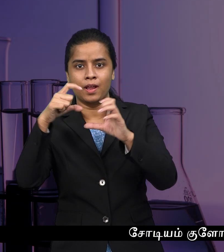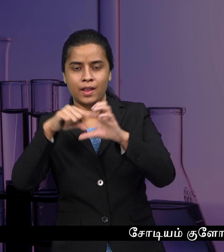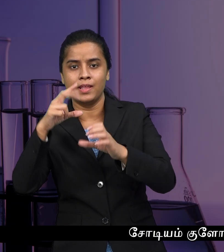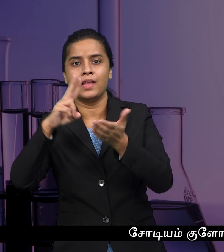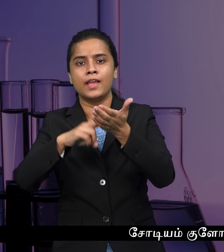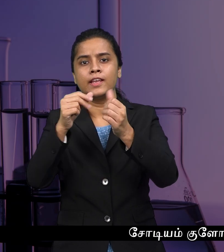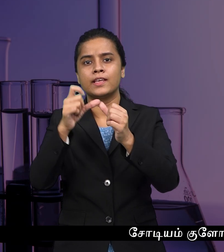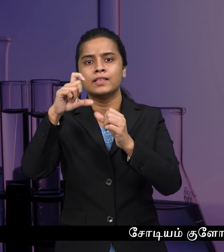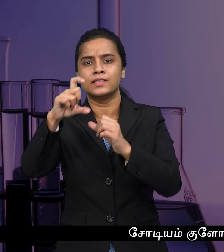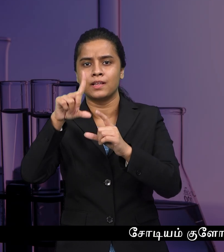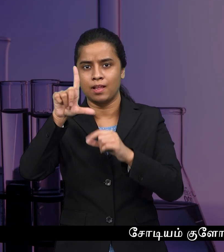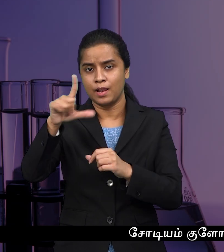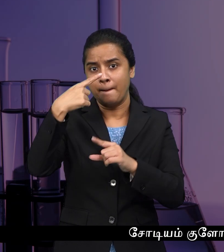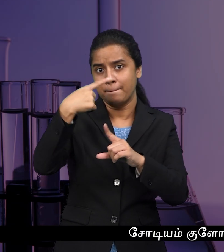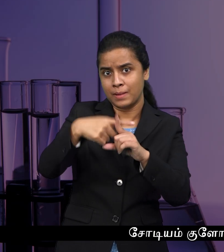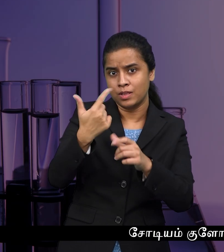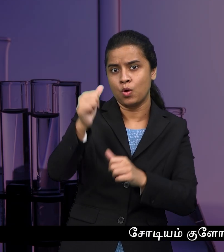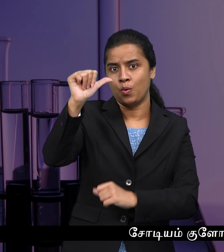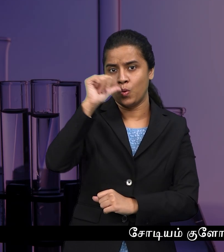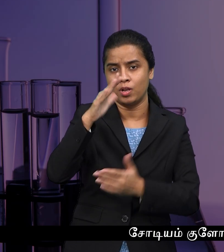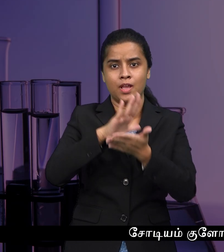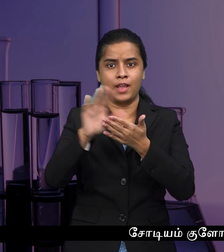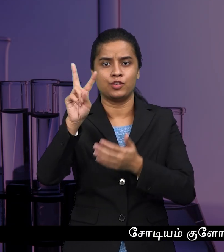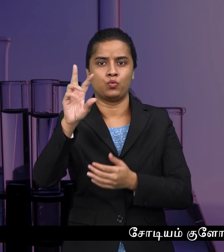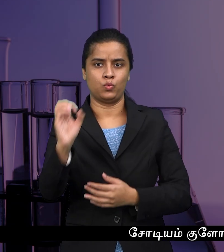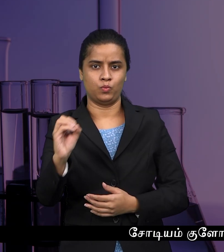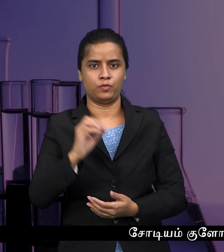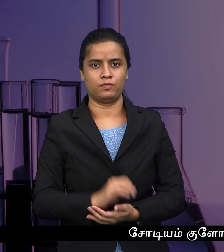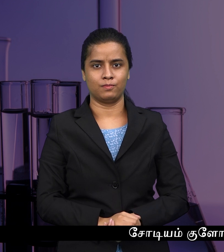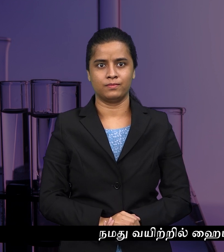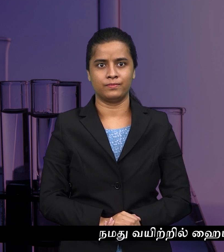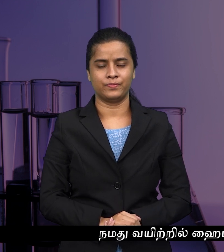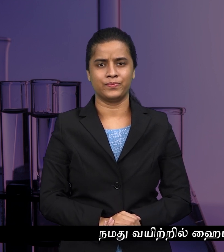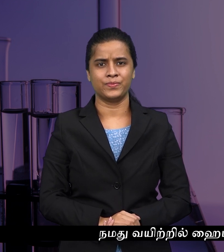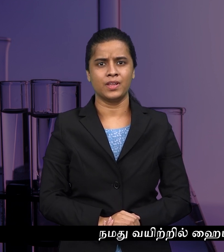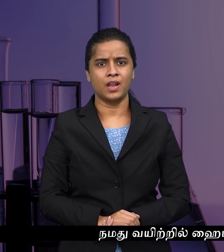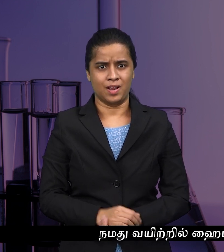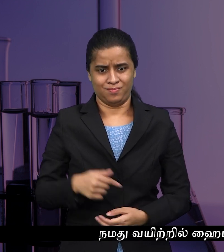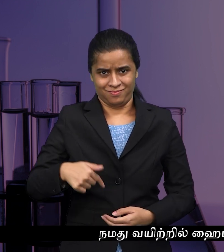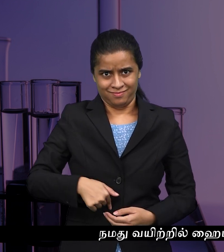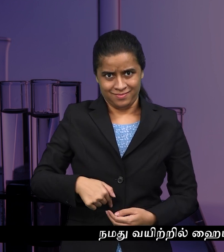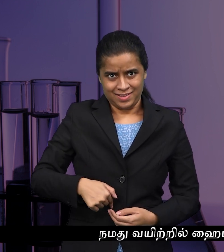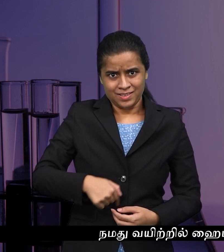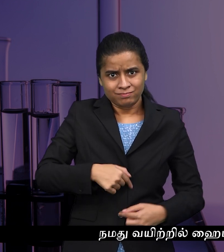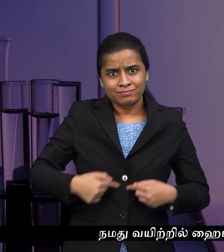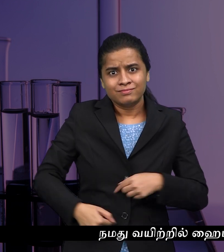NaCl கூட்டல் நீர், அதாவது H2O. நமது வயிற்றில் ஹைட்ரோகுளோரிக் அமிலம்